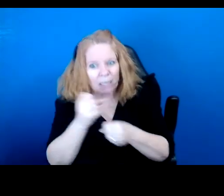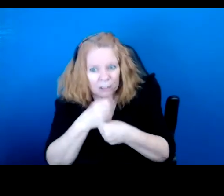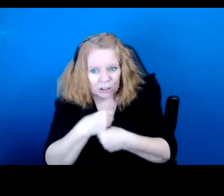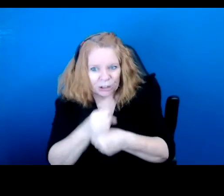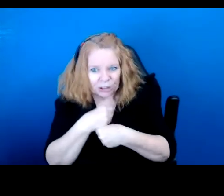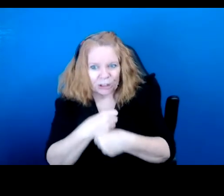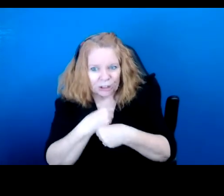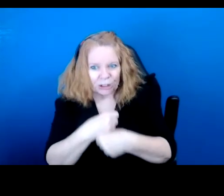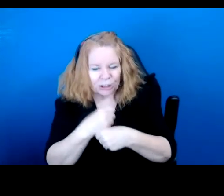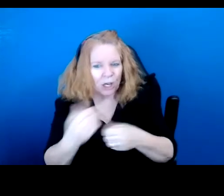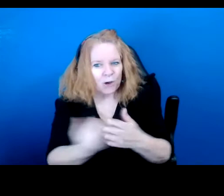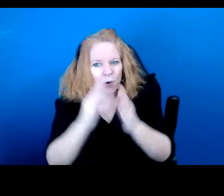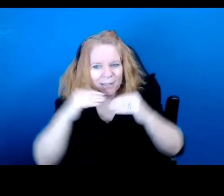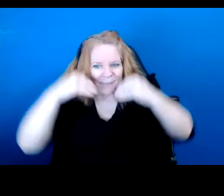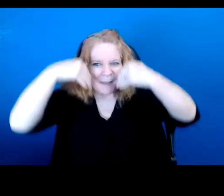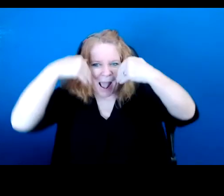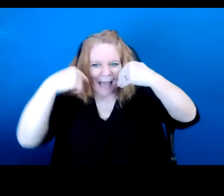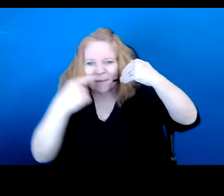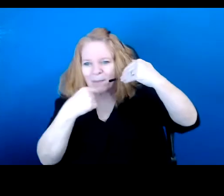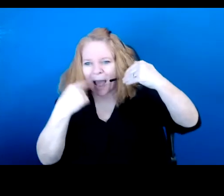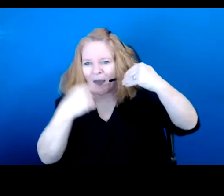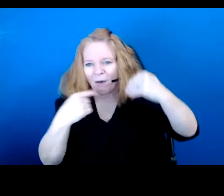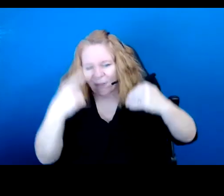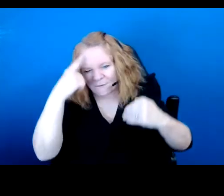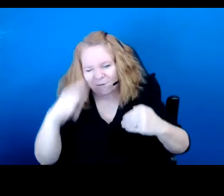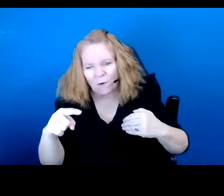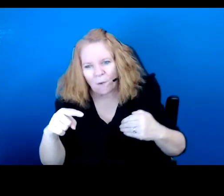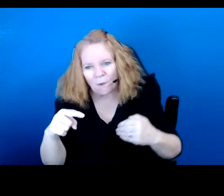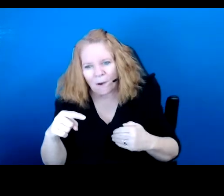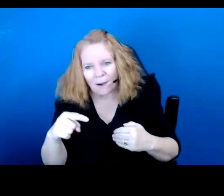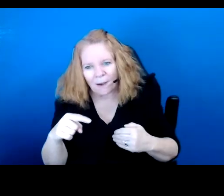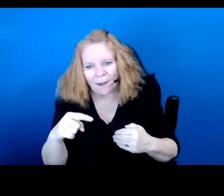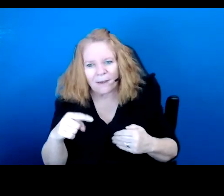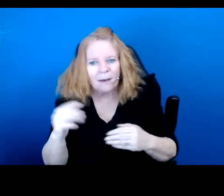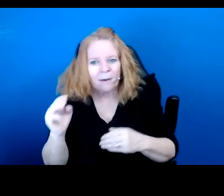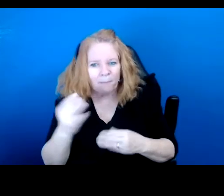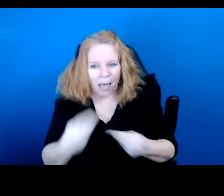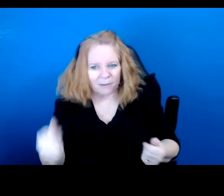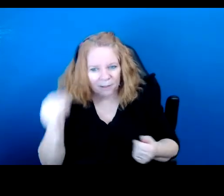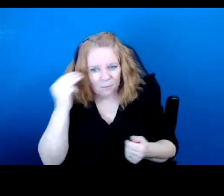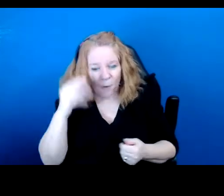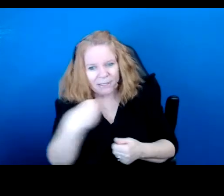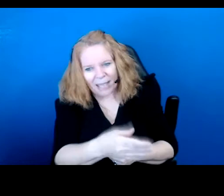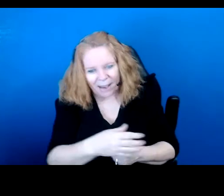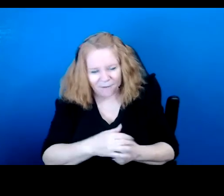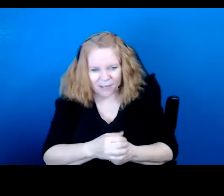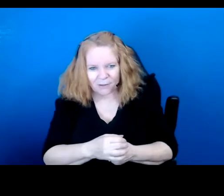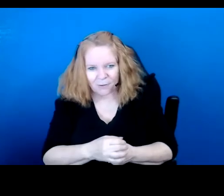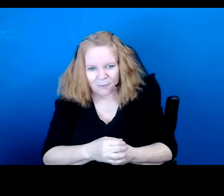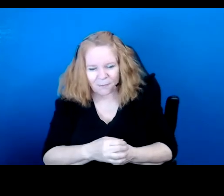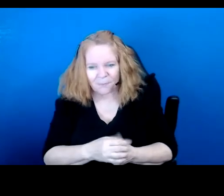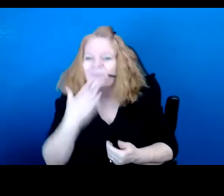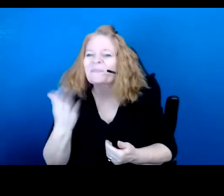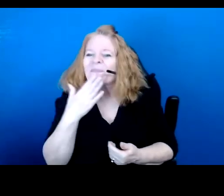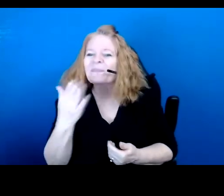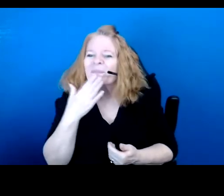favor en la boca donde está contento entonces le hizo una sonrisa de dulce de